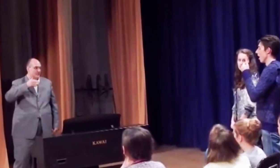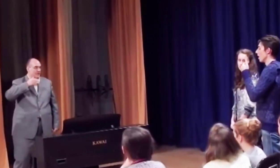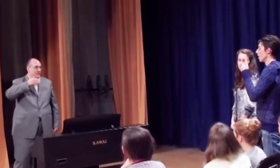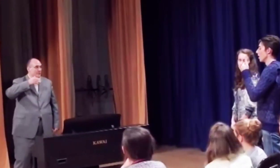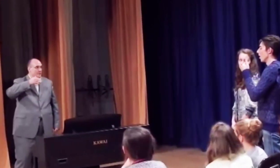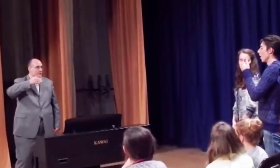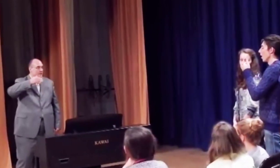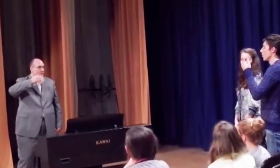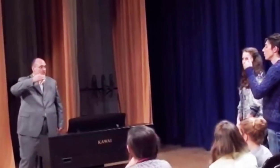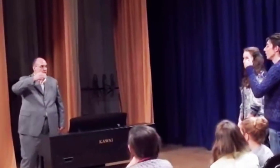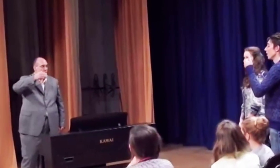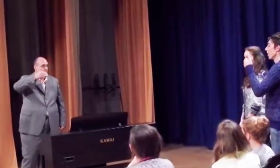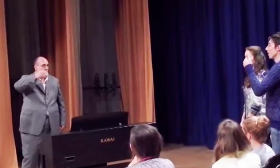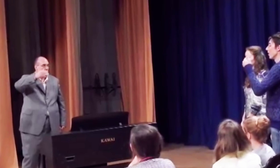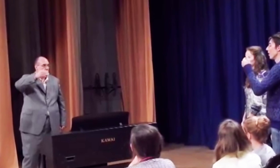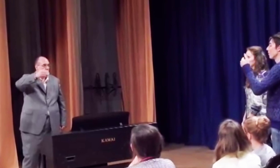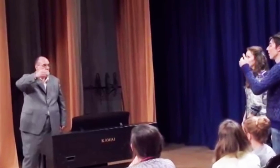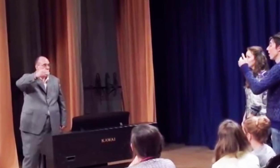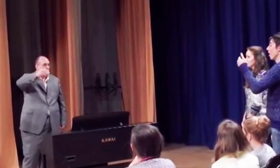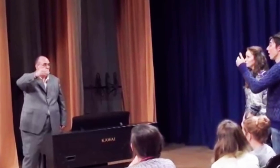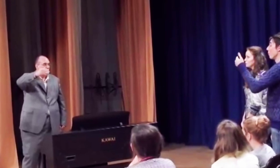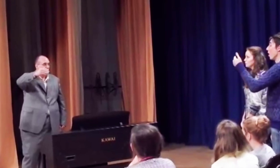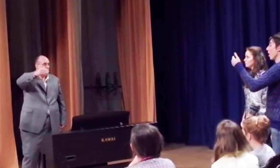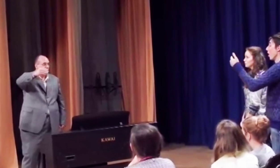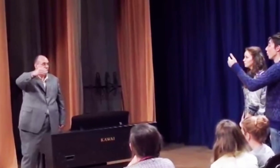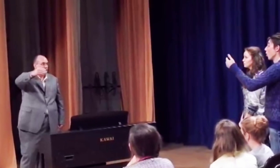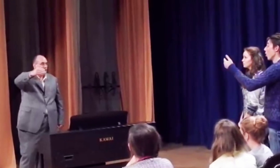вперёд. Думай руки.